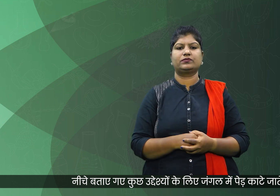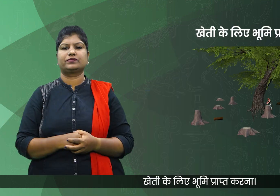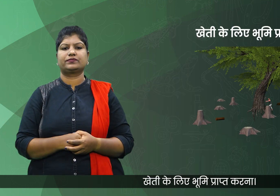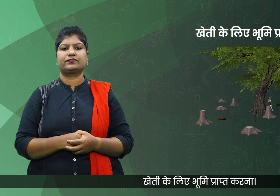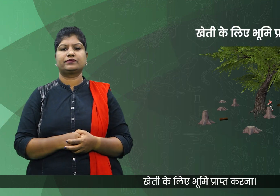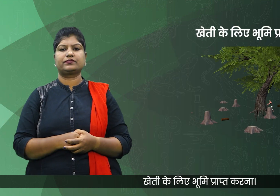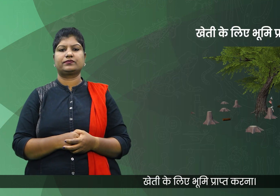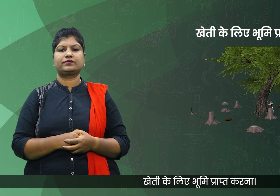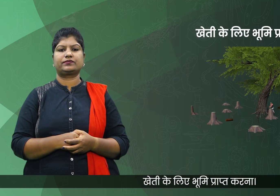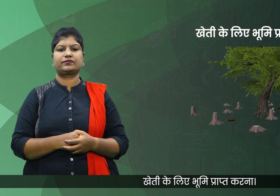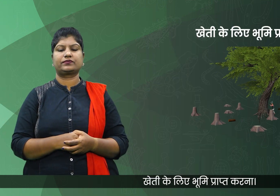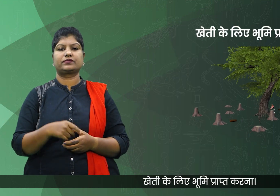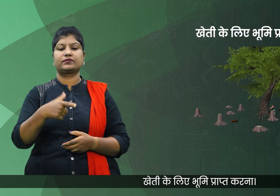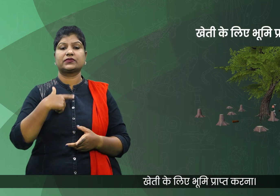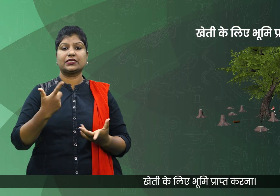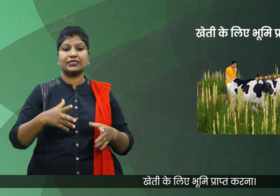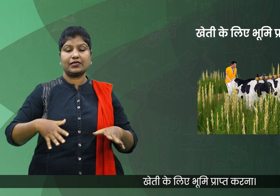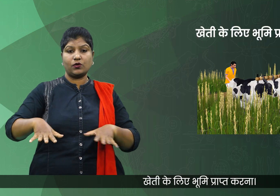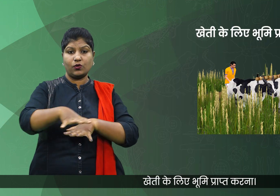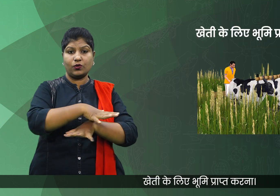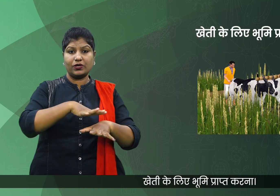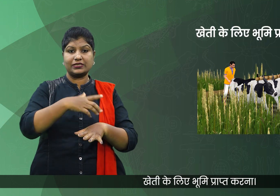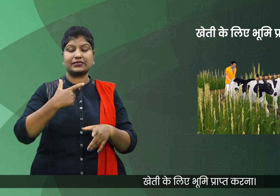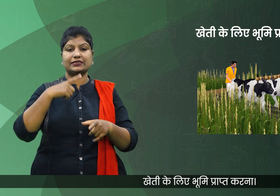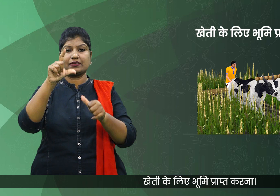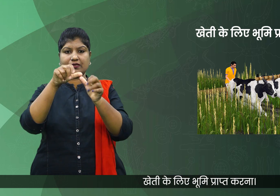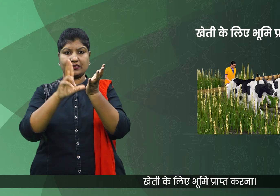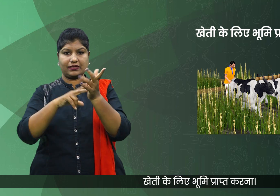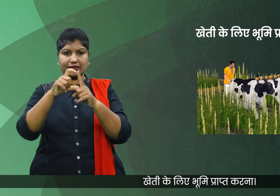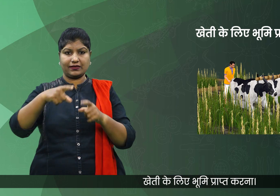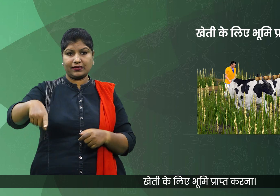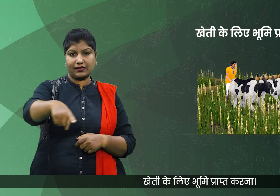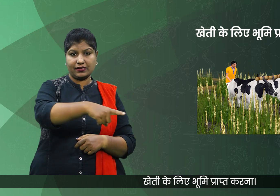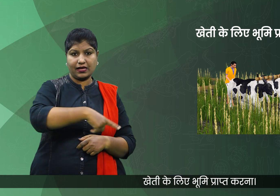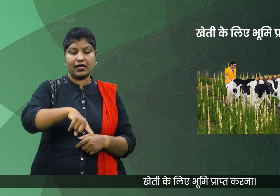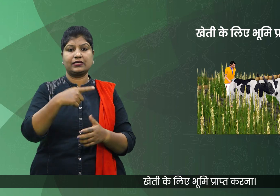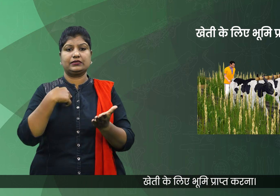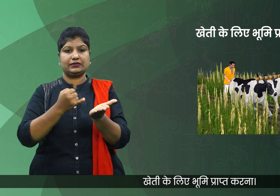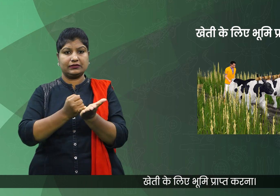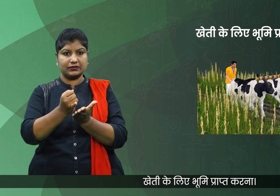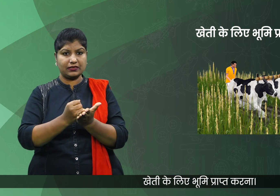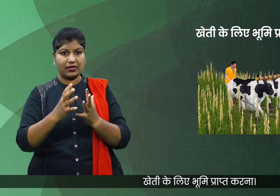खेती के लिए भूमी प्राप्त करना।